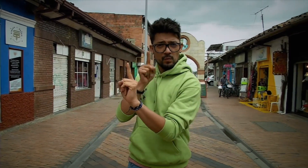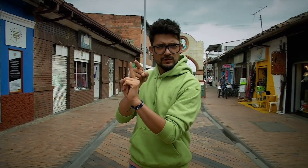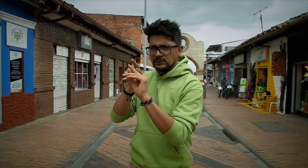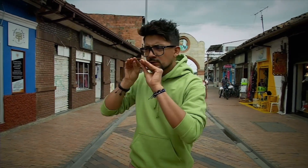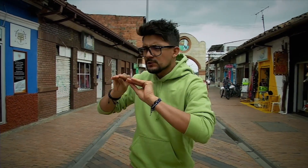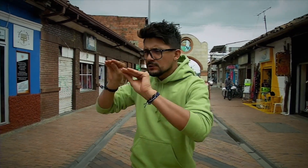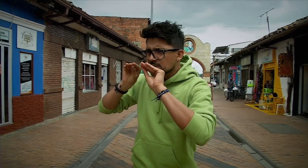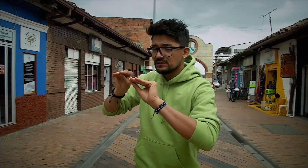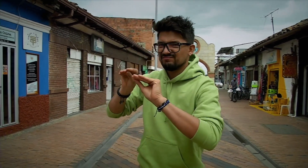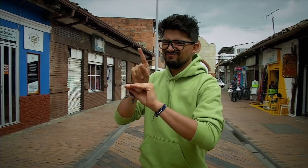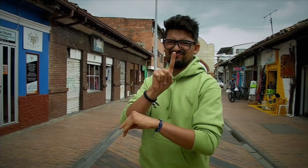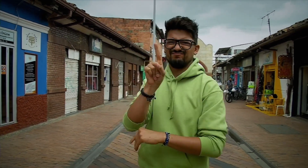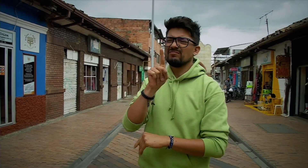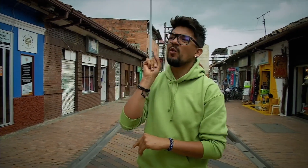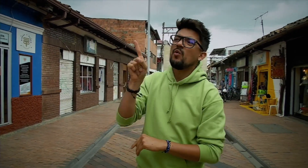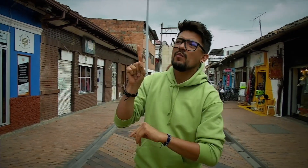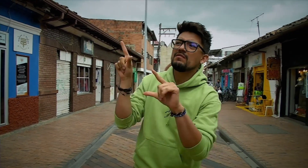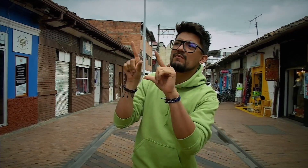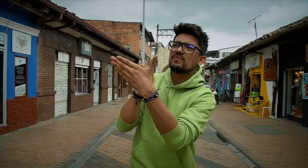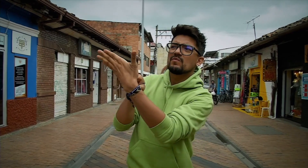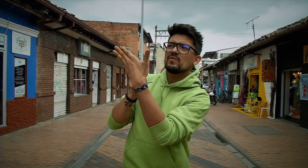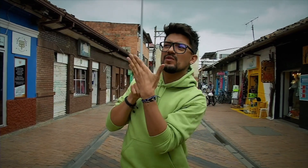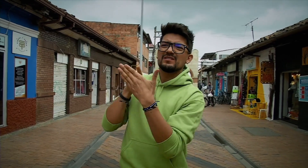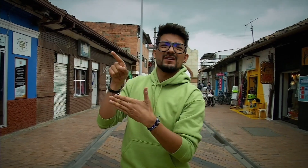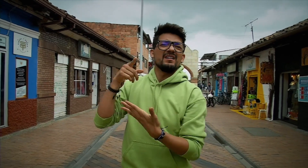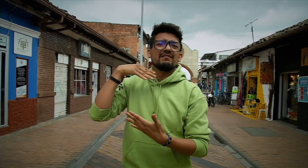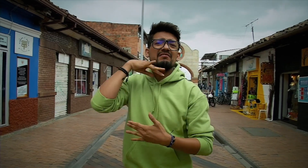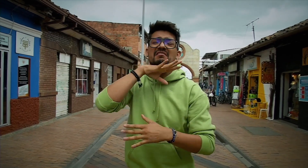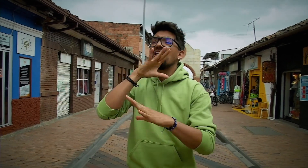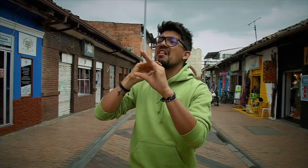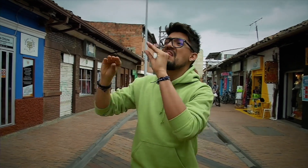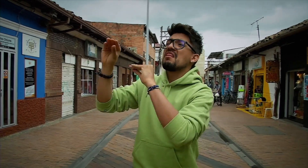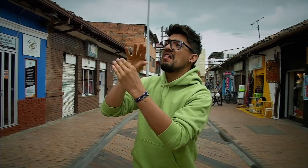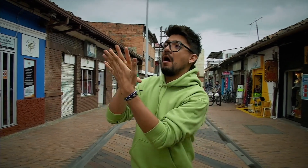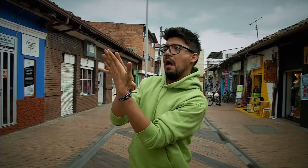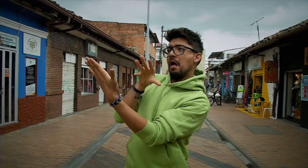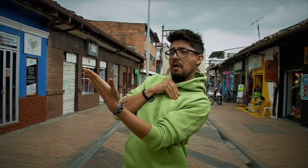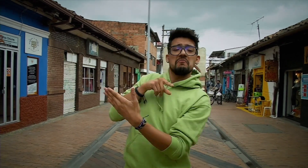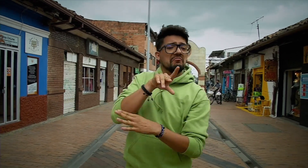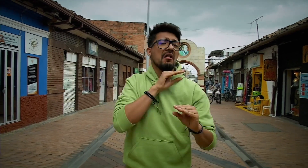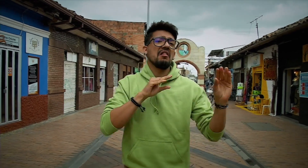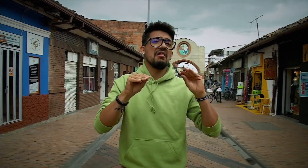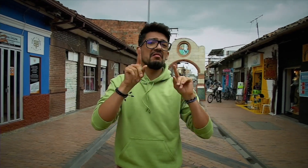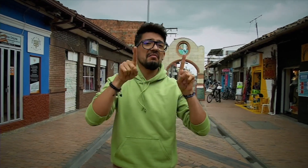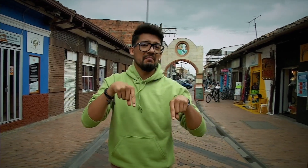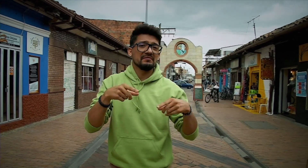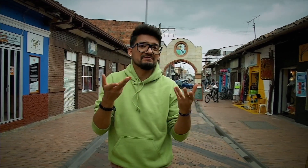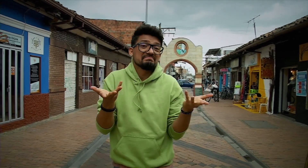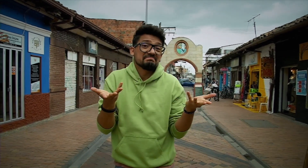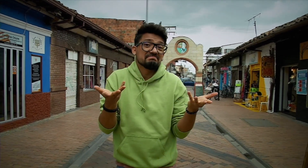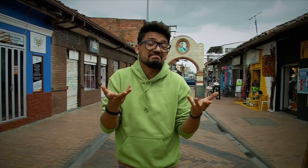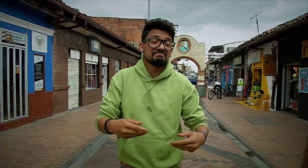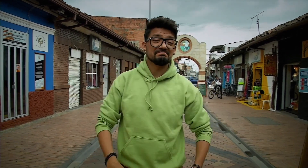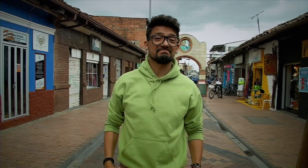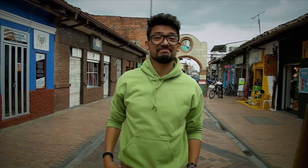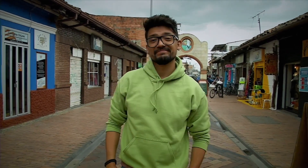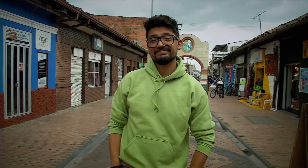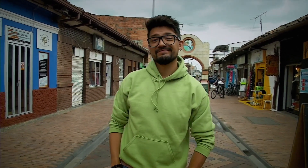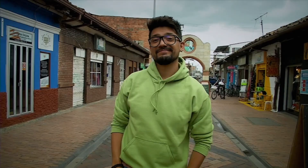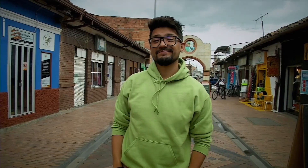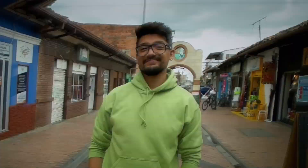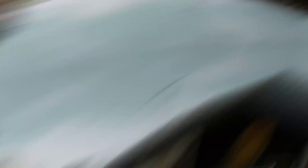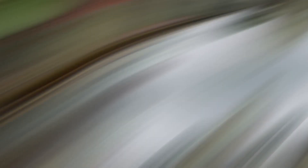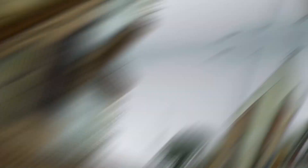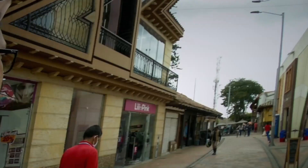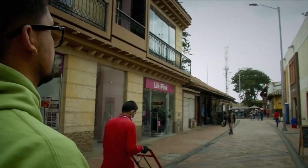la televisión no fue originalmente creada para formar, las maneras de hablar que se utilizan en la pantalla tienden a ser imitadas